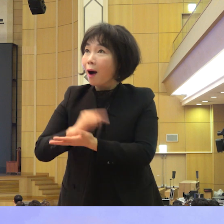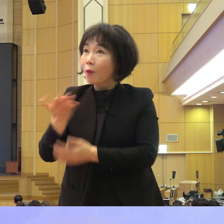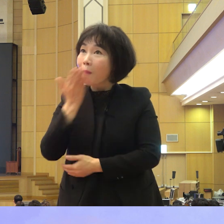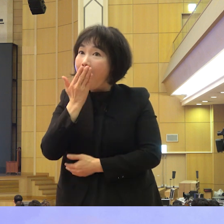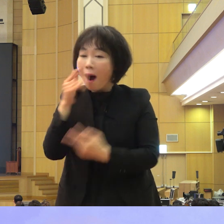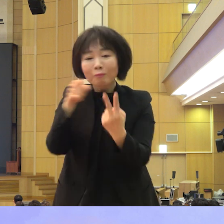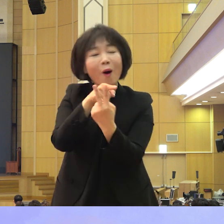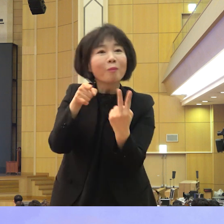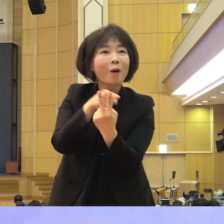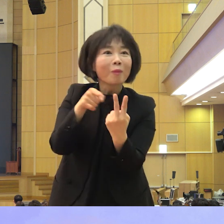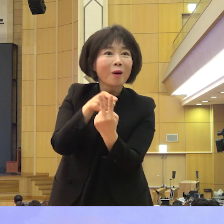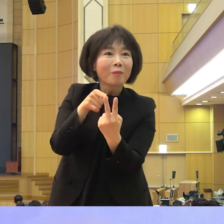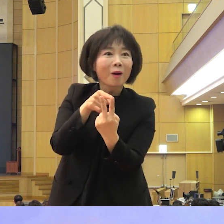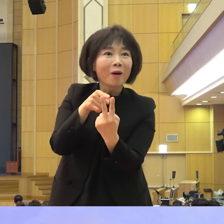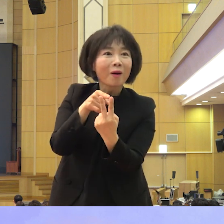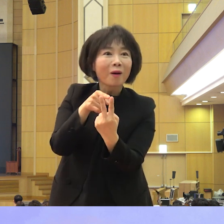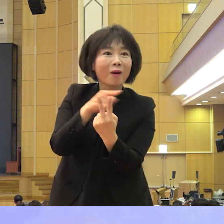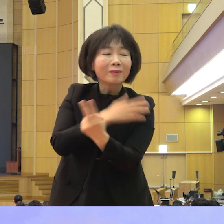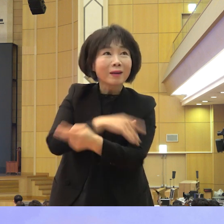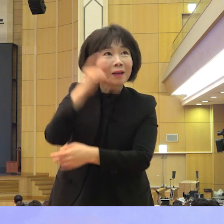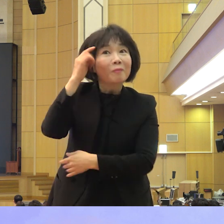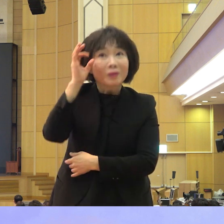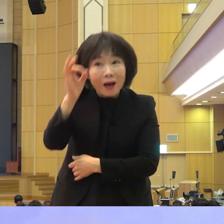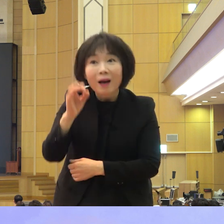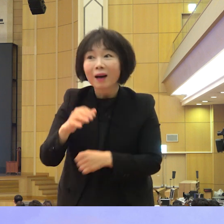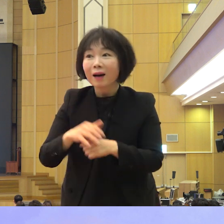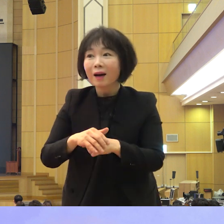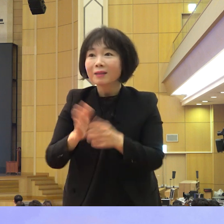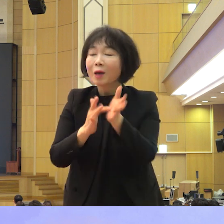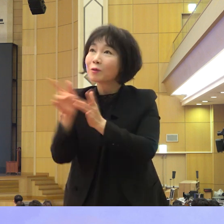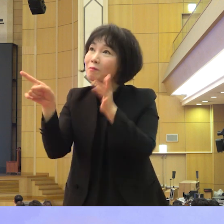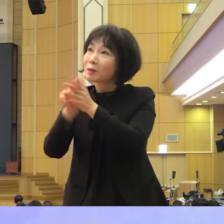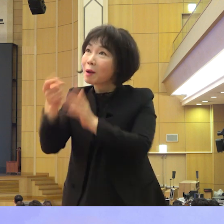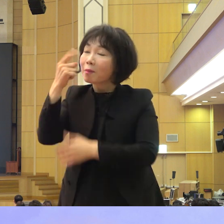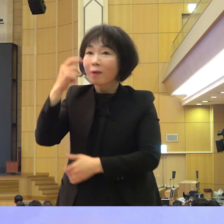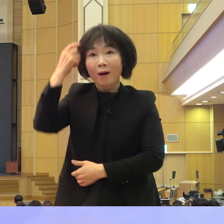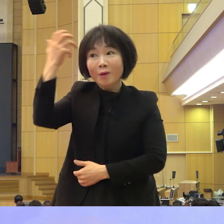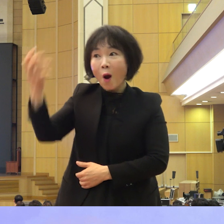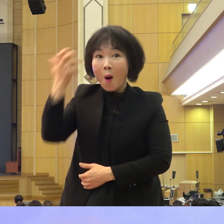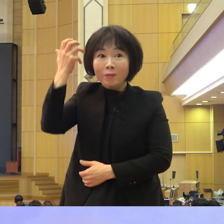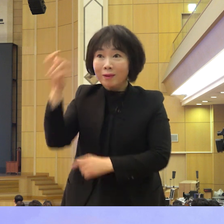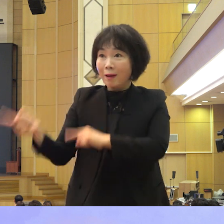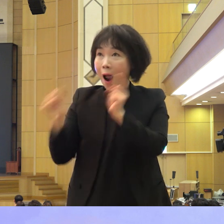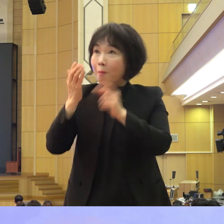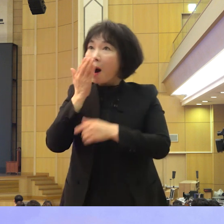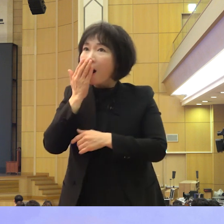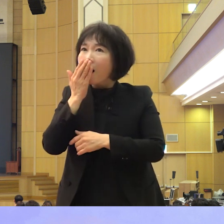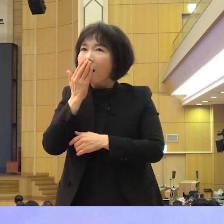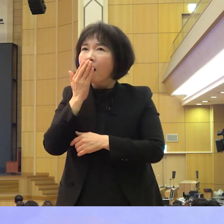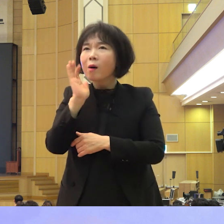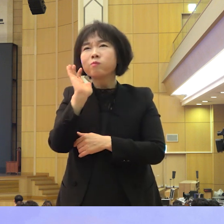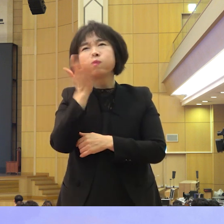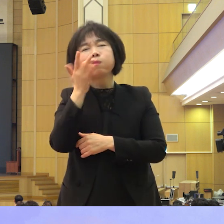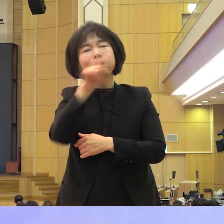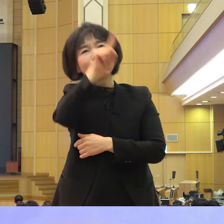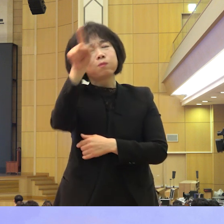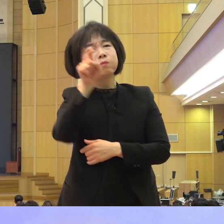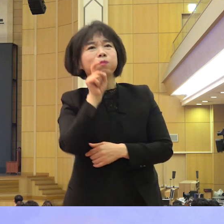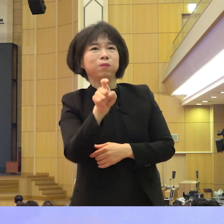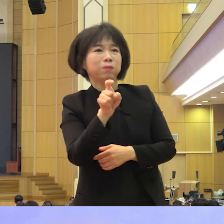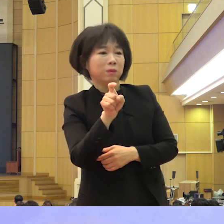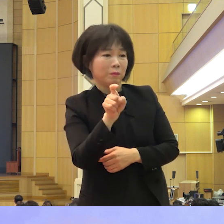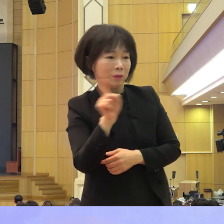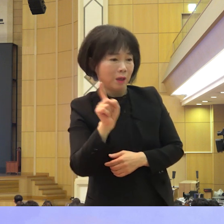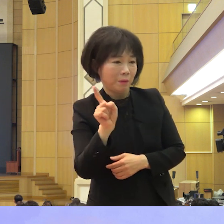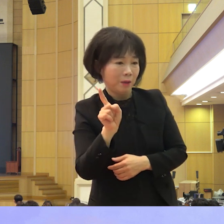믿음으로 말미암아 의를 이루면 내 영혼이 살리라. 도대체 무엇을 말하는 거냐? 10장 8절에